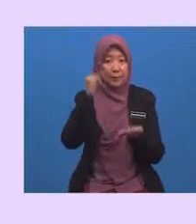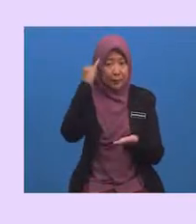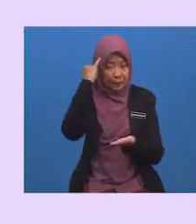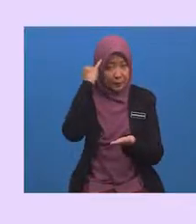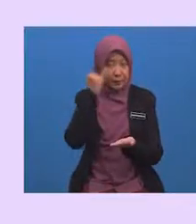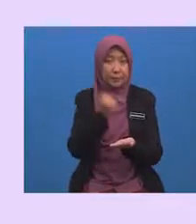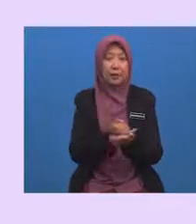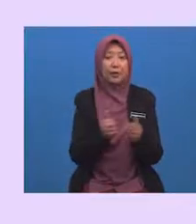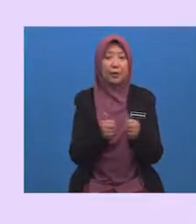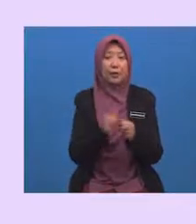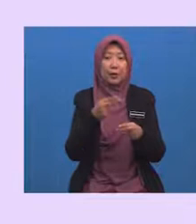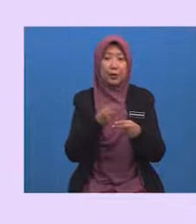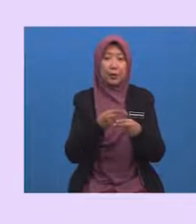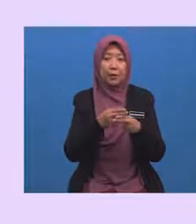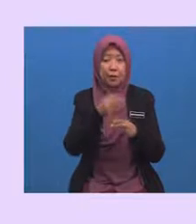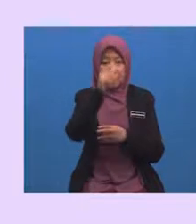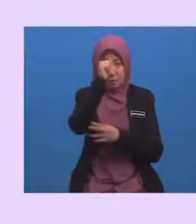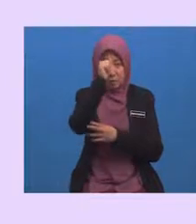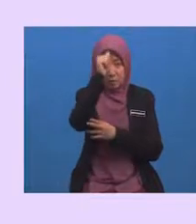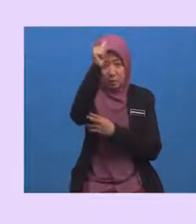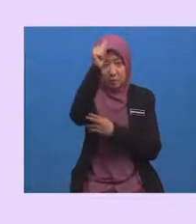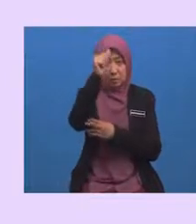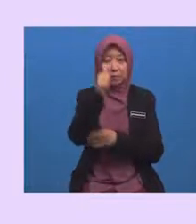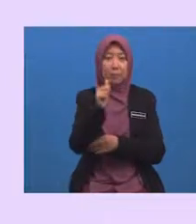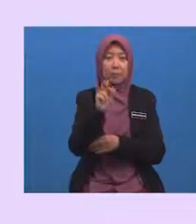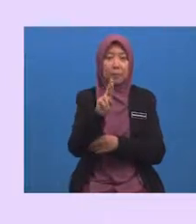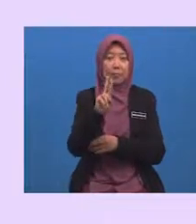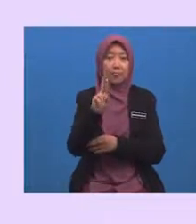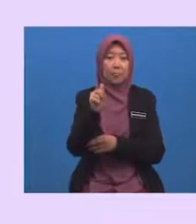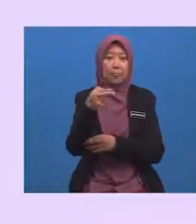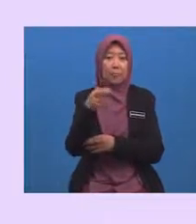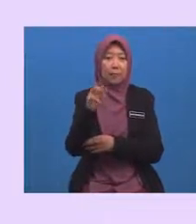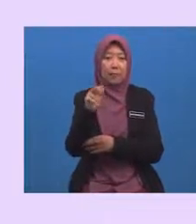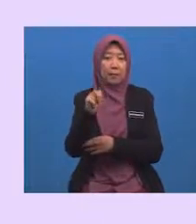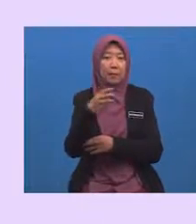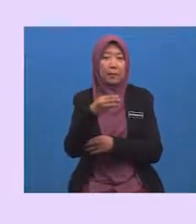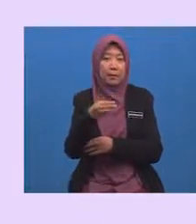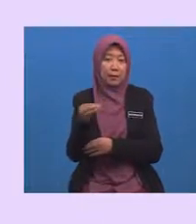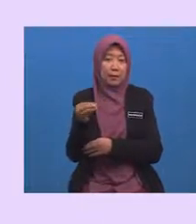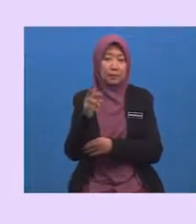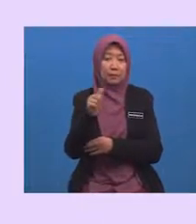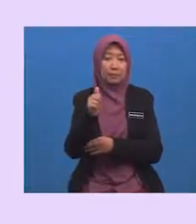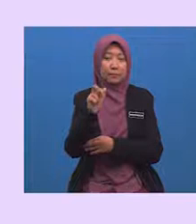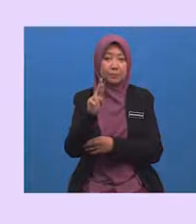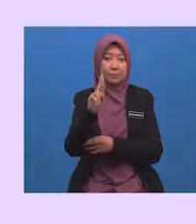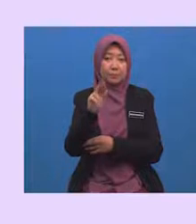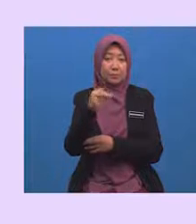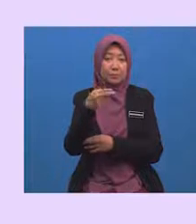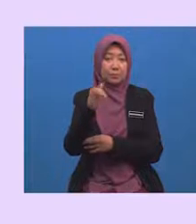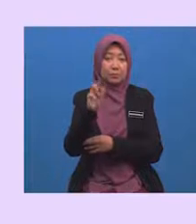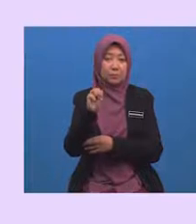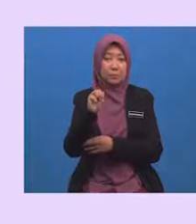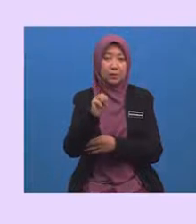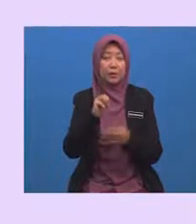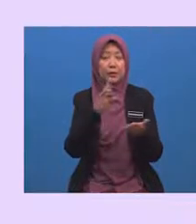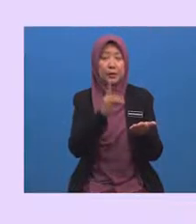Allah Ar-Rahman dan Ar-Rahim melalui dalil nakli. Yang